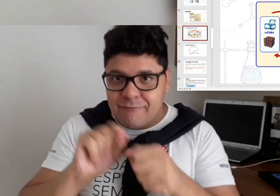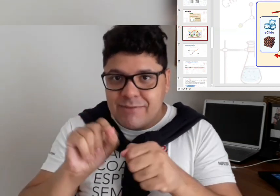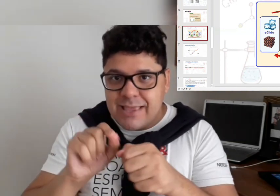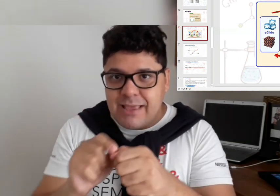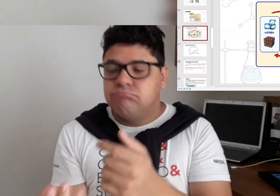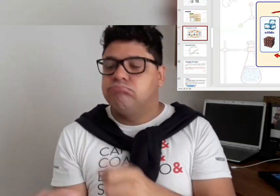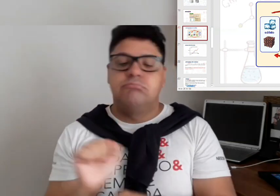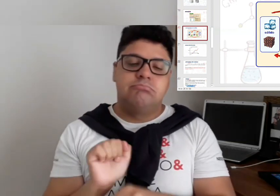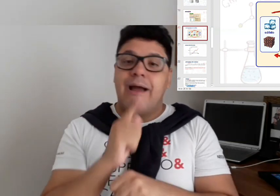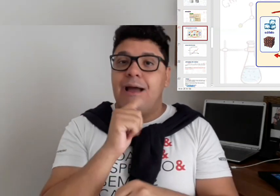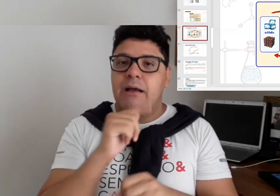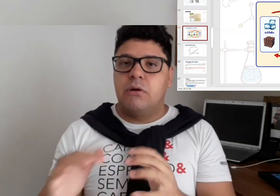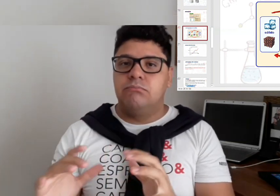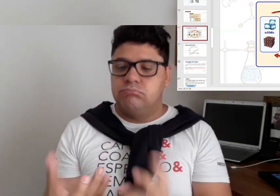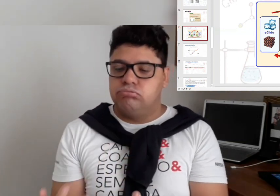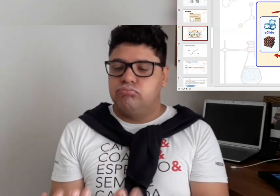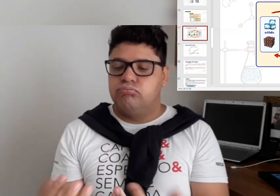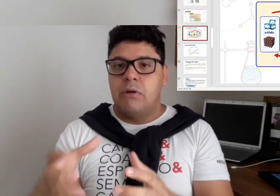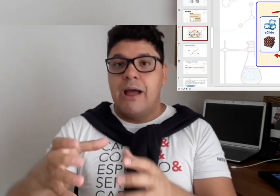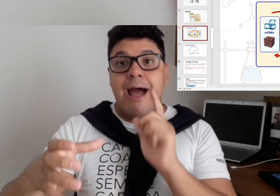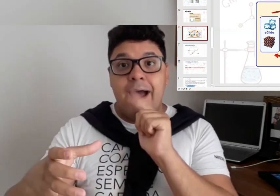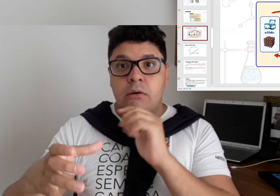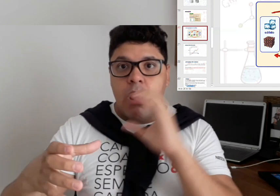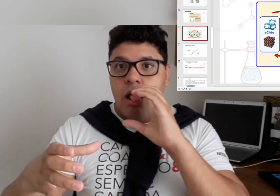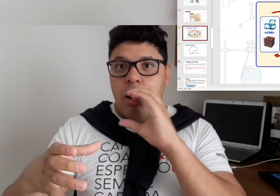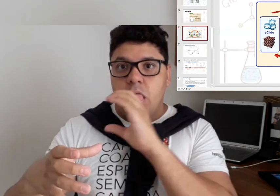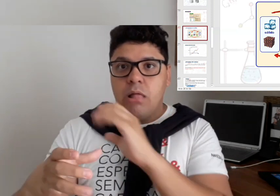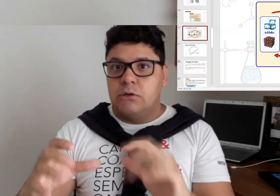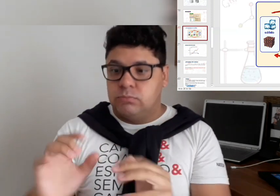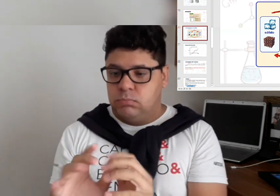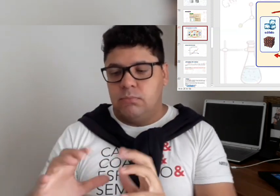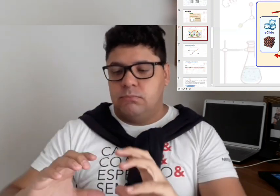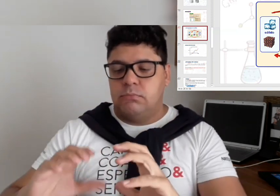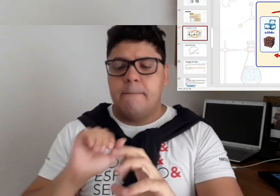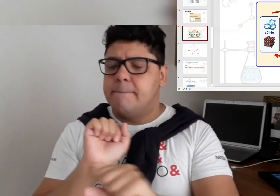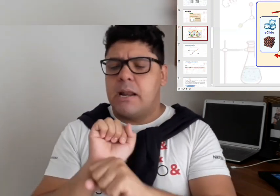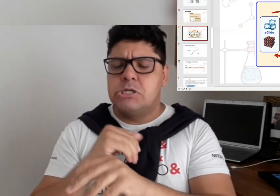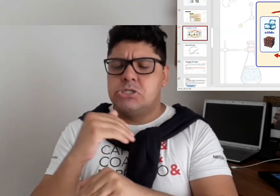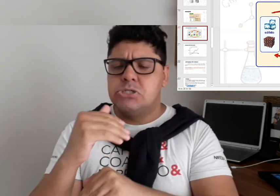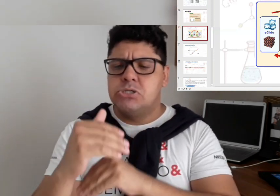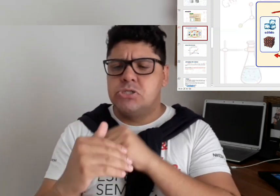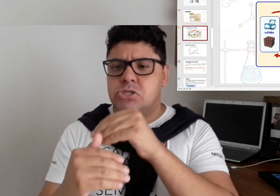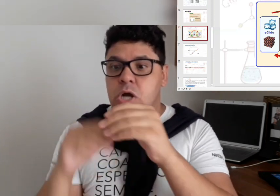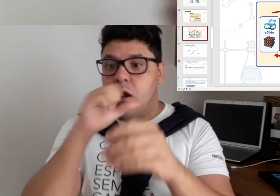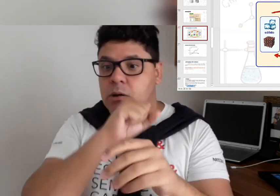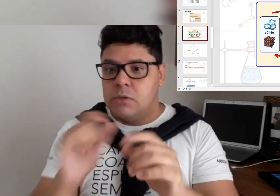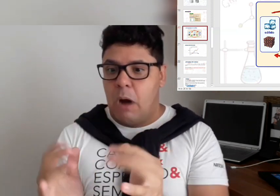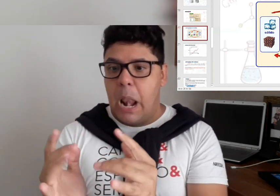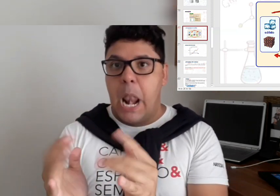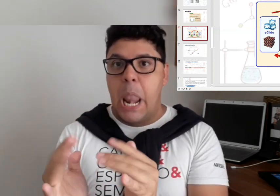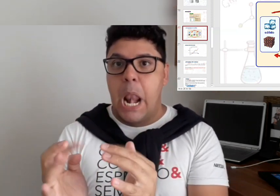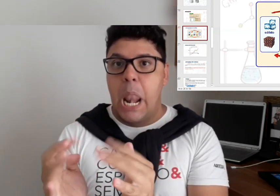de ebulição, tá? Porque eu estou fornecendo uma temperatura, a mudança de temperatura